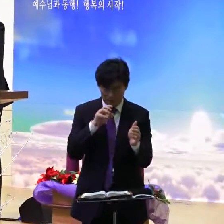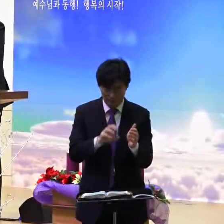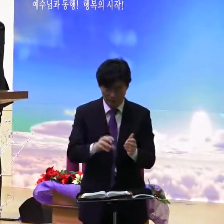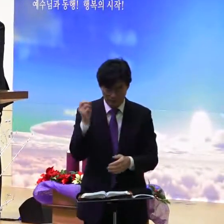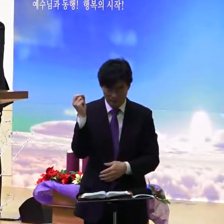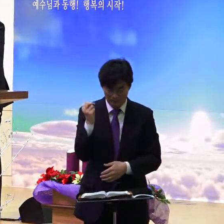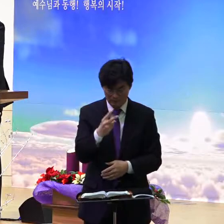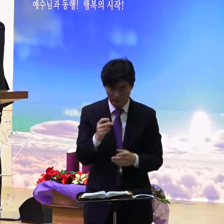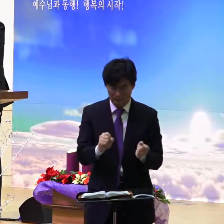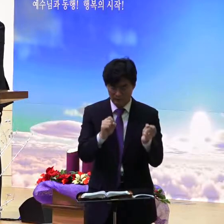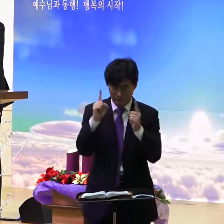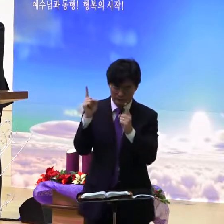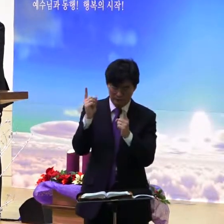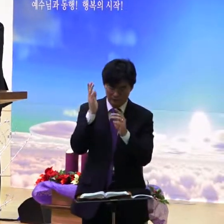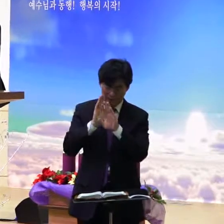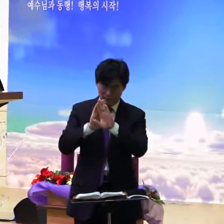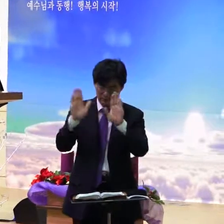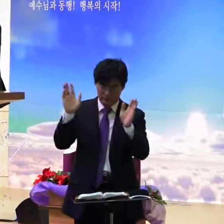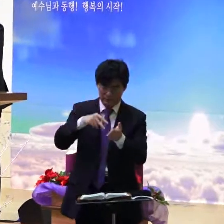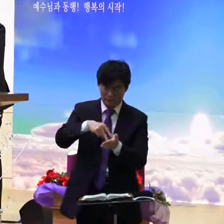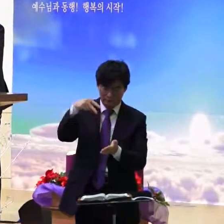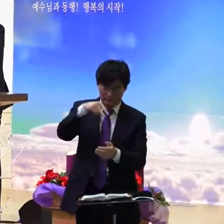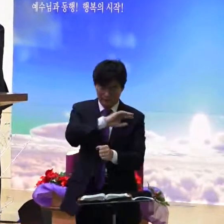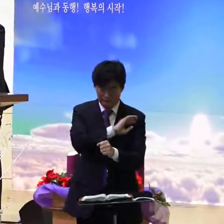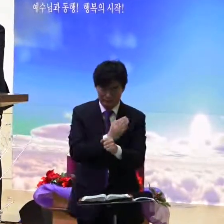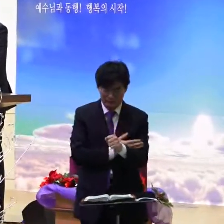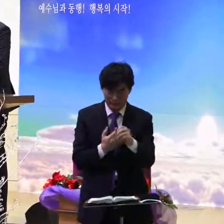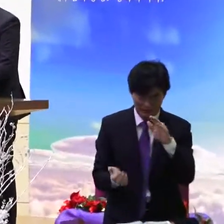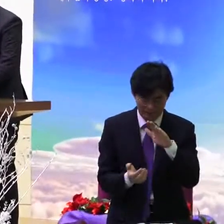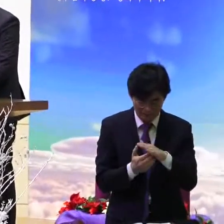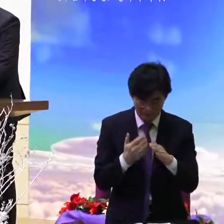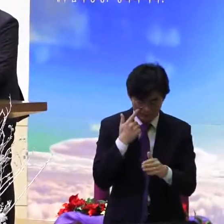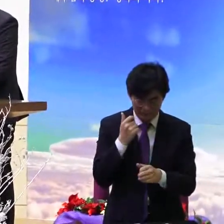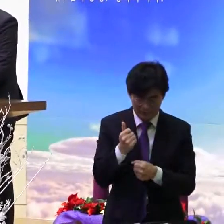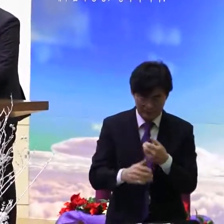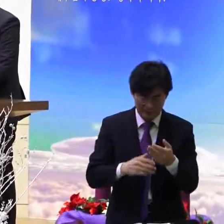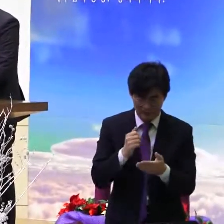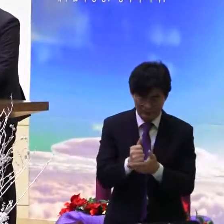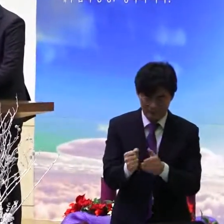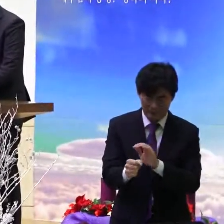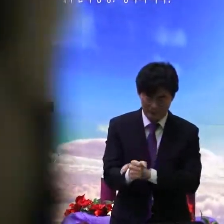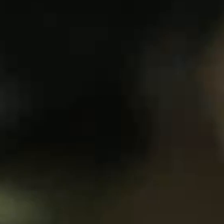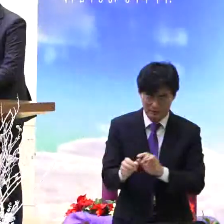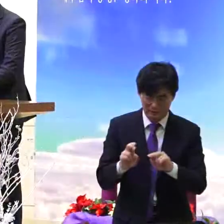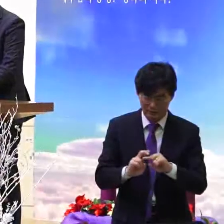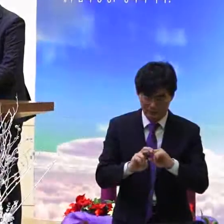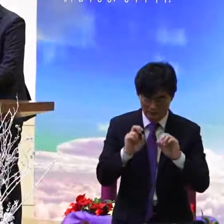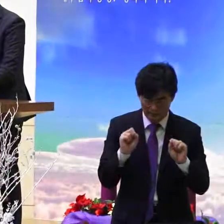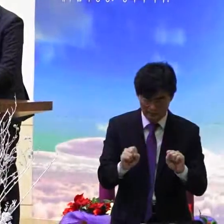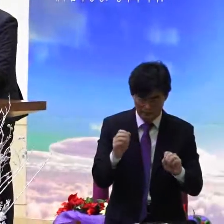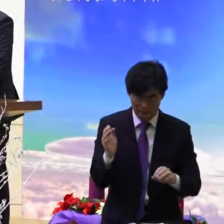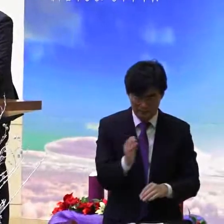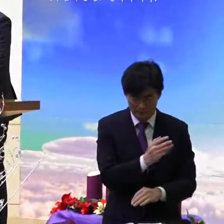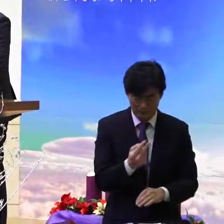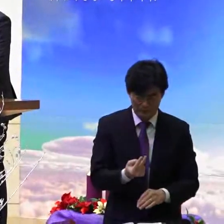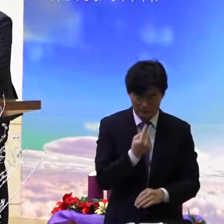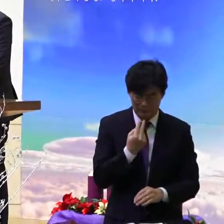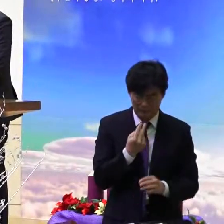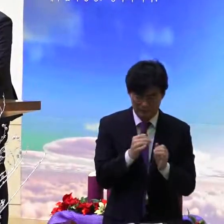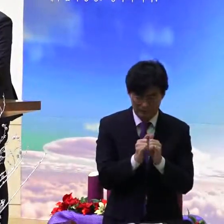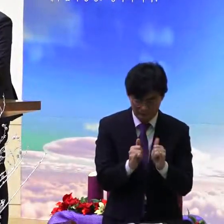살아나셨으며 하늘에 오르시어 전능하신 아버지 하나님 우편에 앉아 계시다가 거기로부터